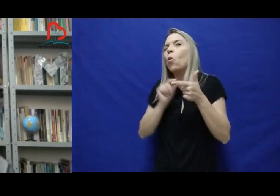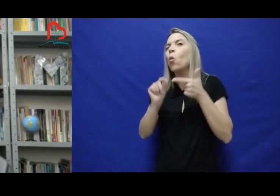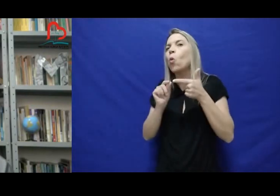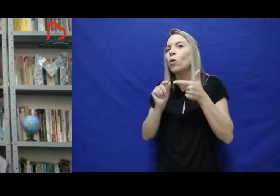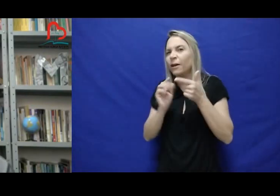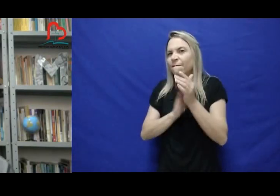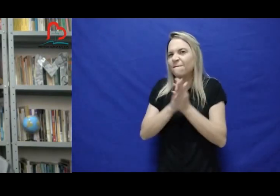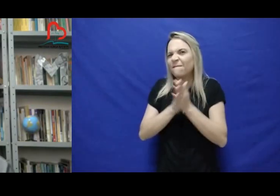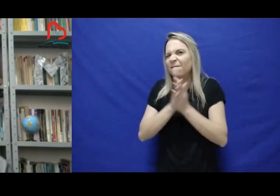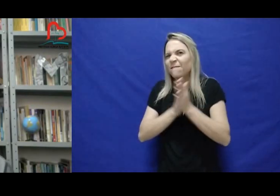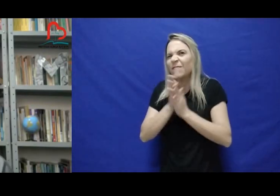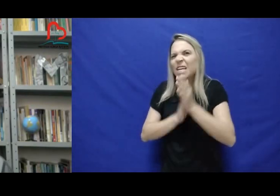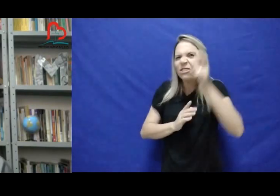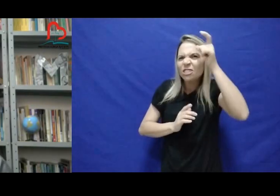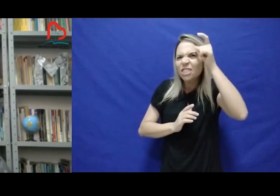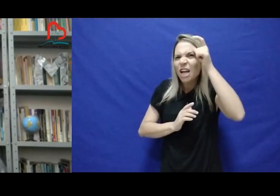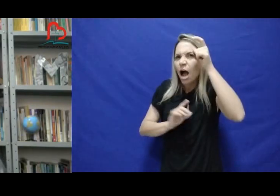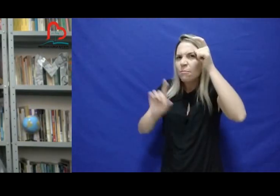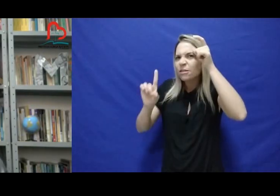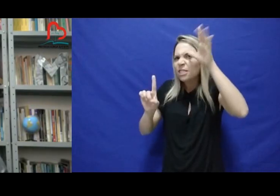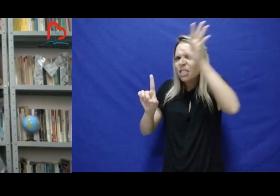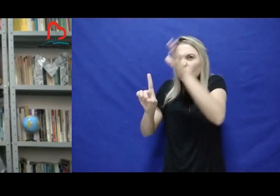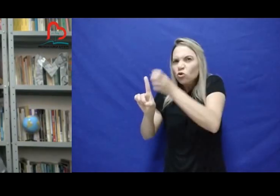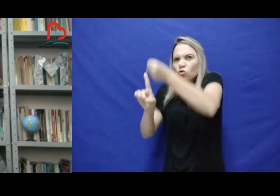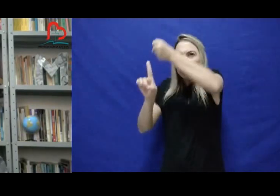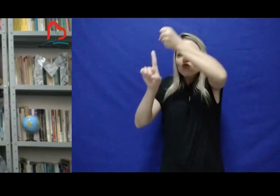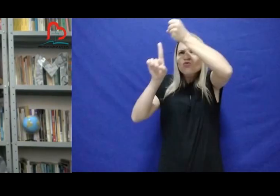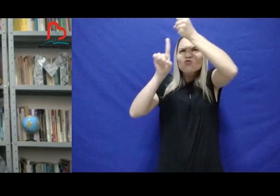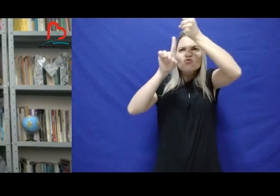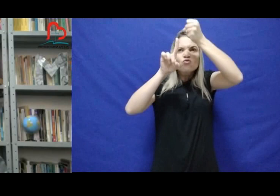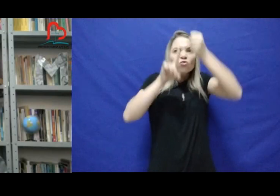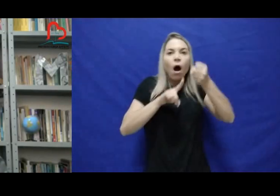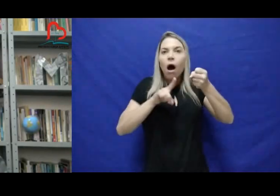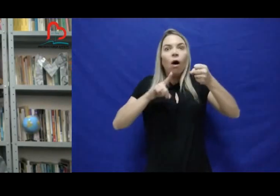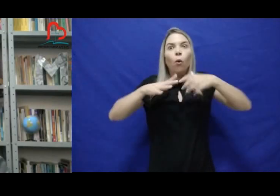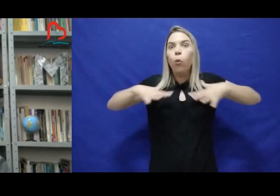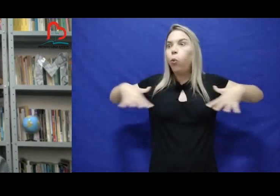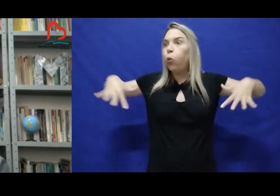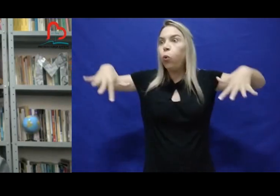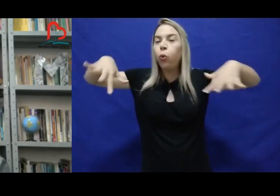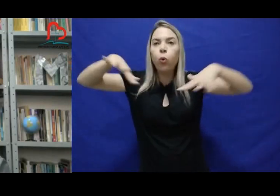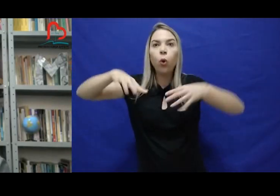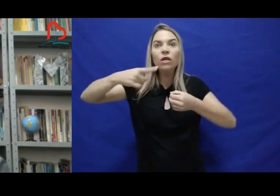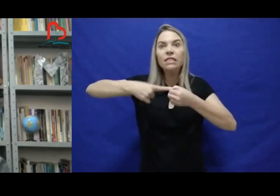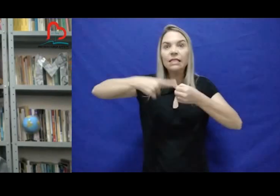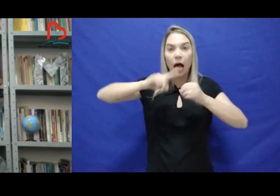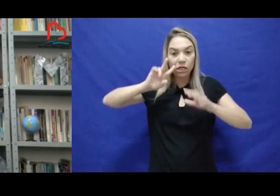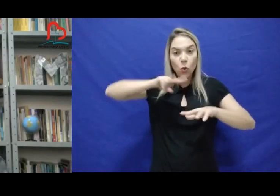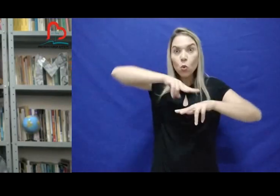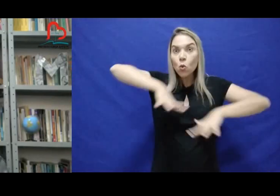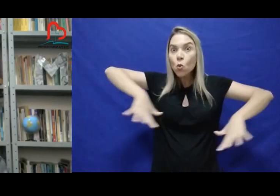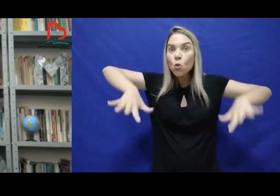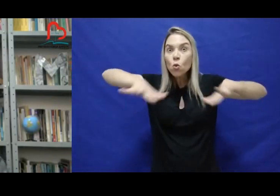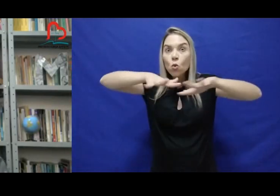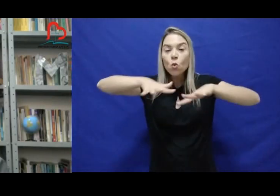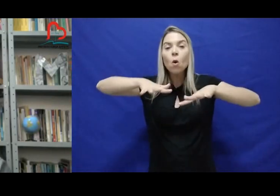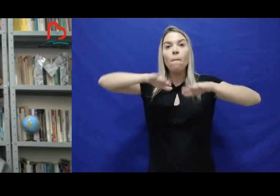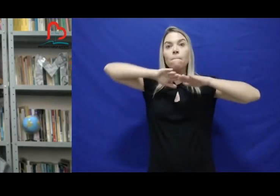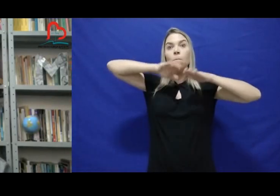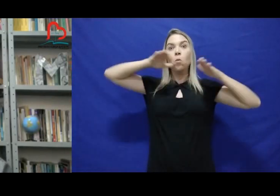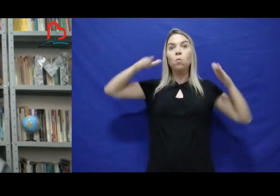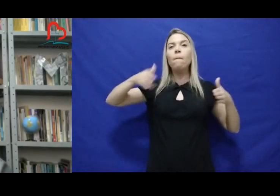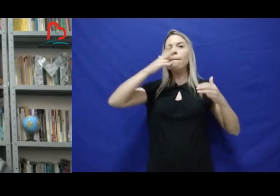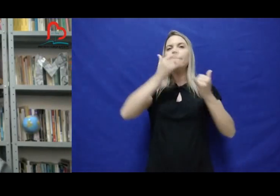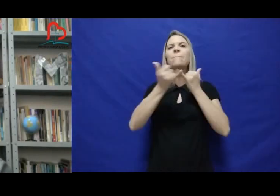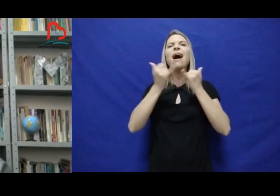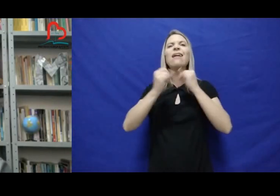e o colocou sobre o templo, no alto do templo. E então disse: se tu és o Filho